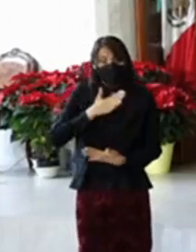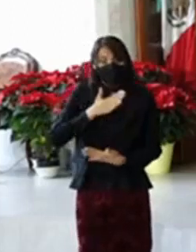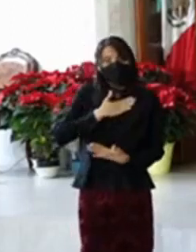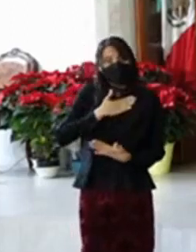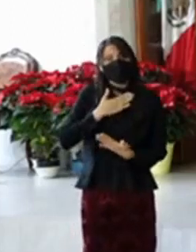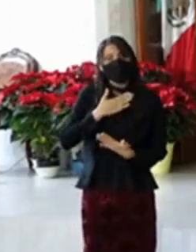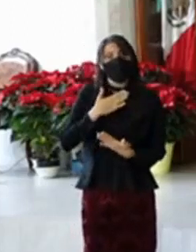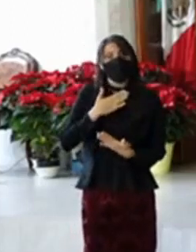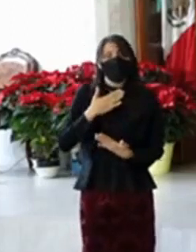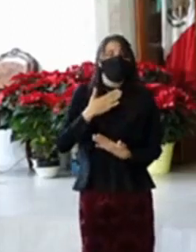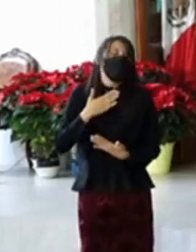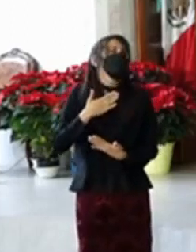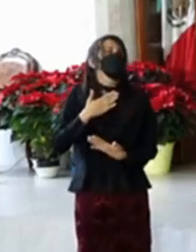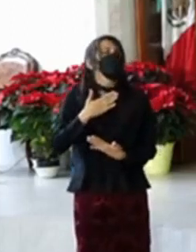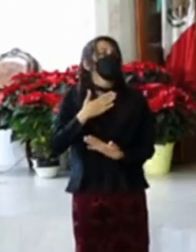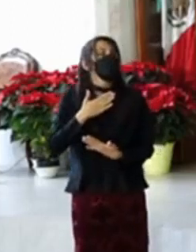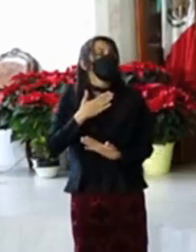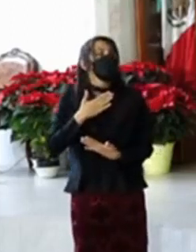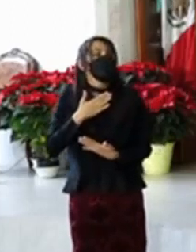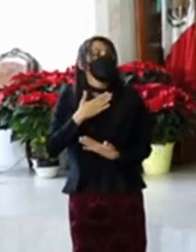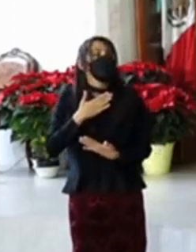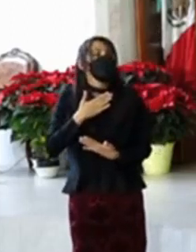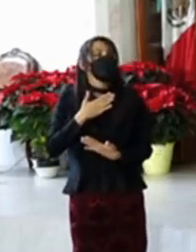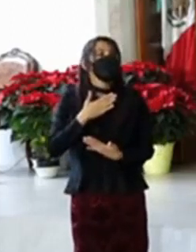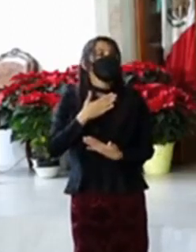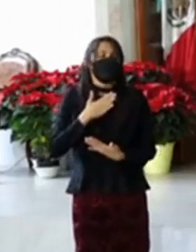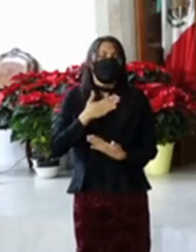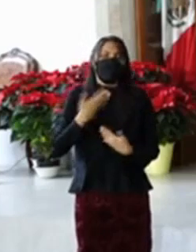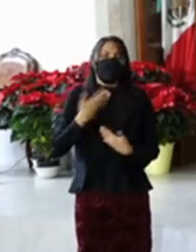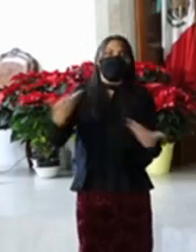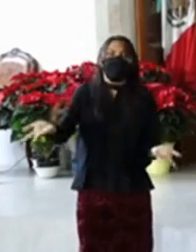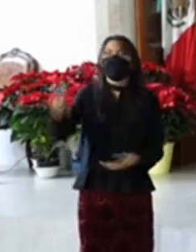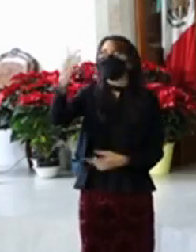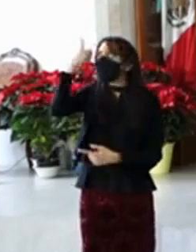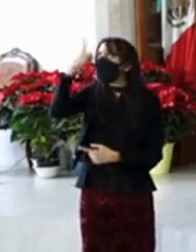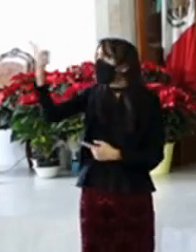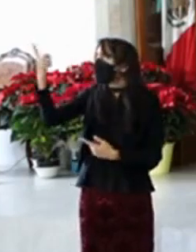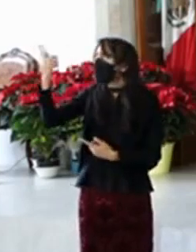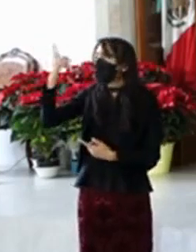señal, yo no pediré ninguna señal del cielo,